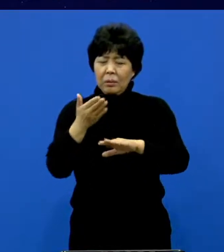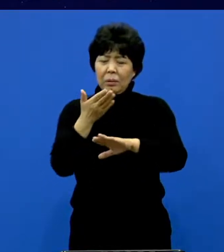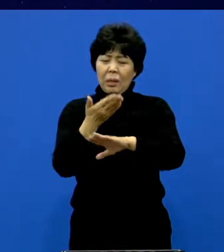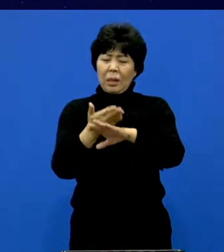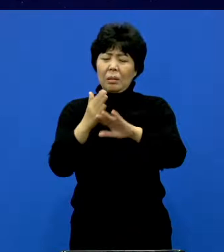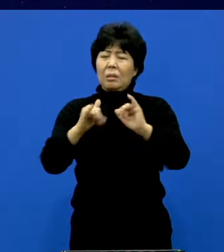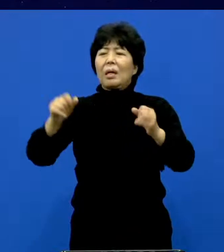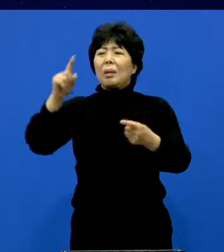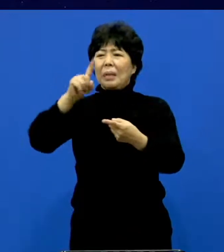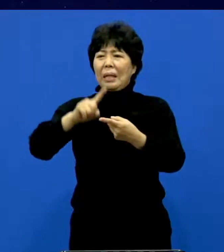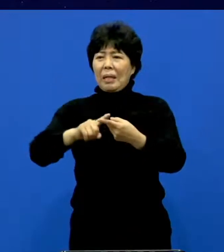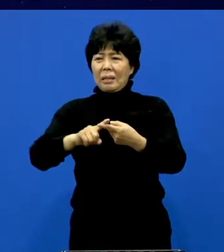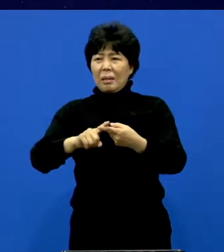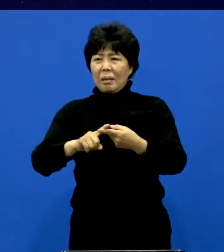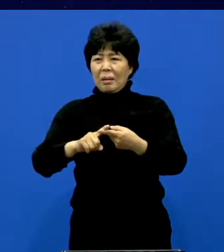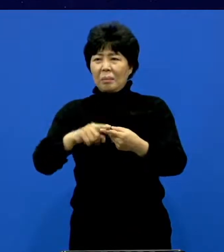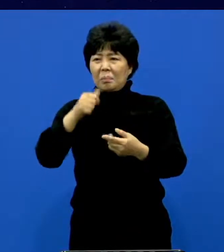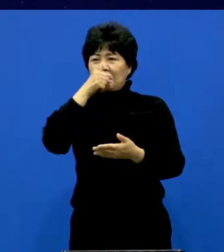있어요.